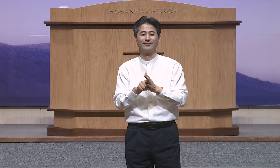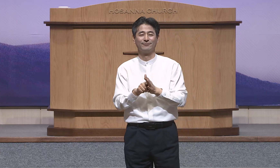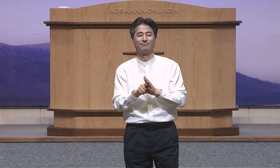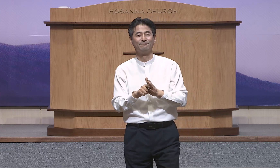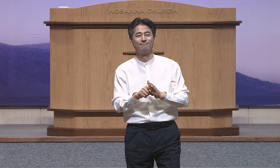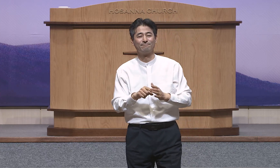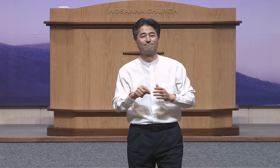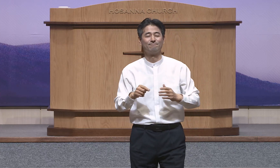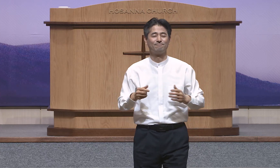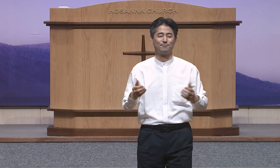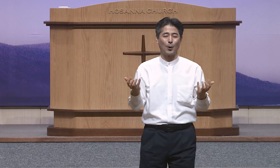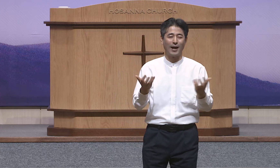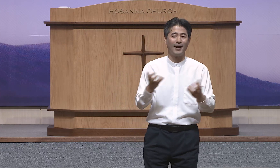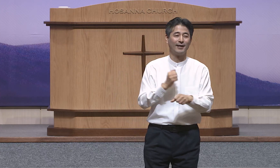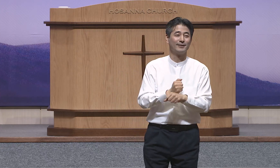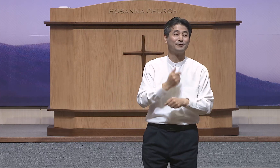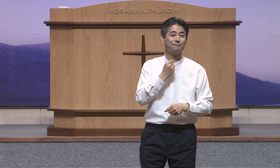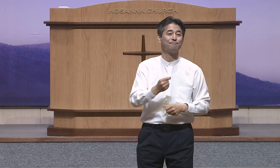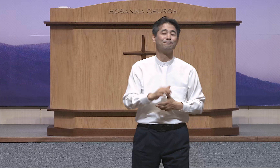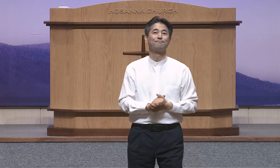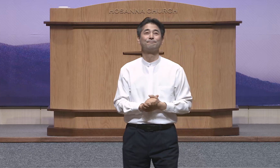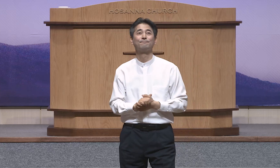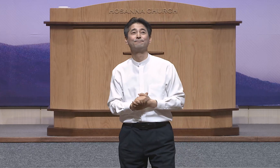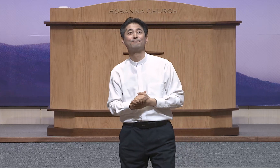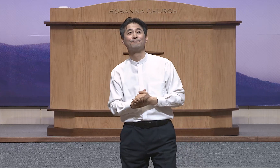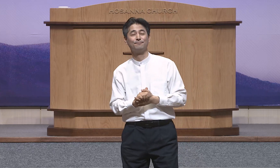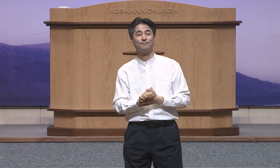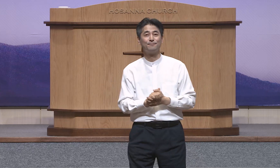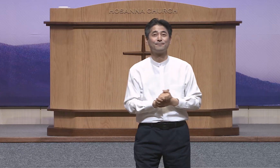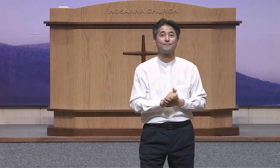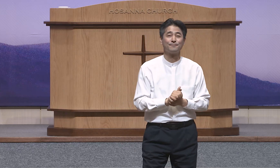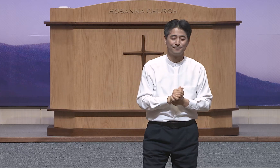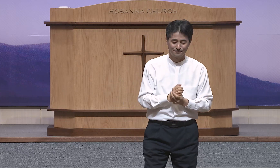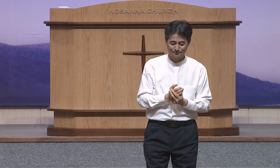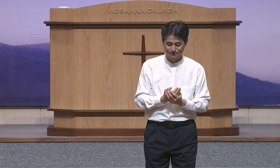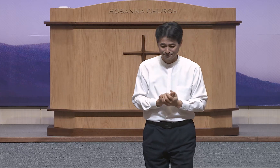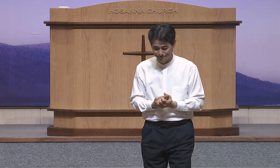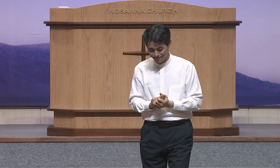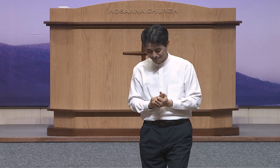위하여 사명 항상 기억하고 찬양 드리겠습니다.